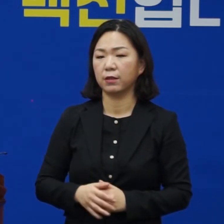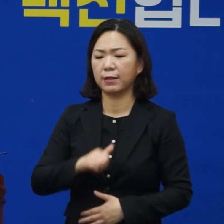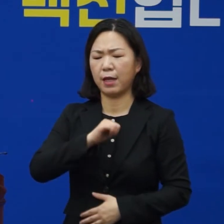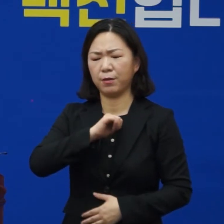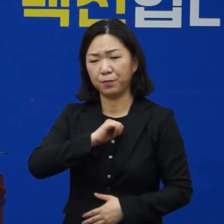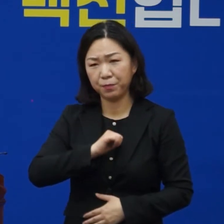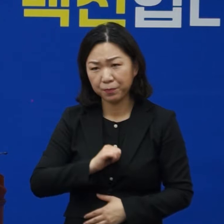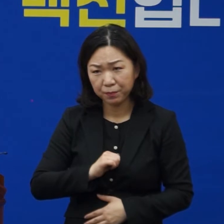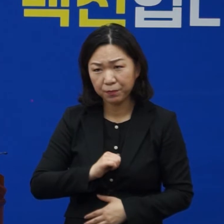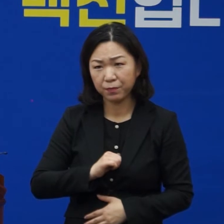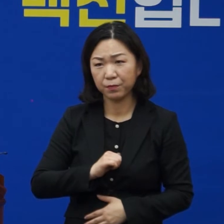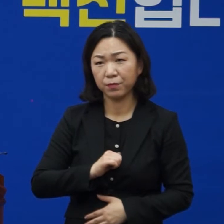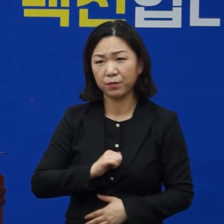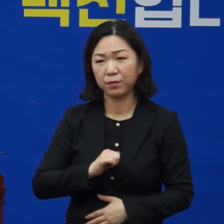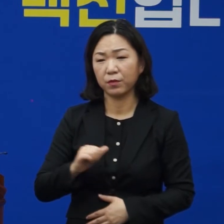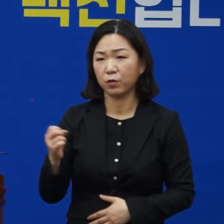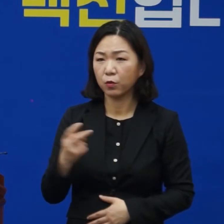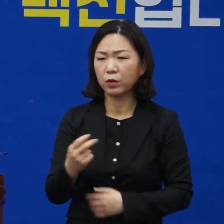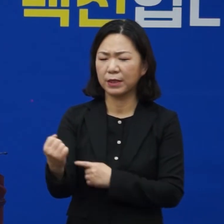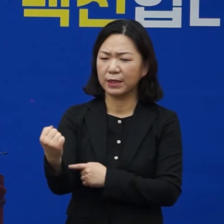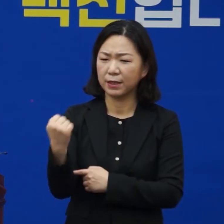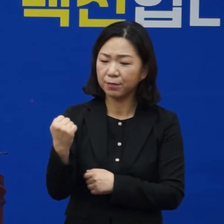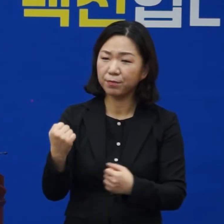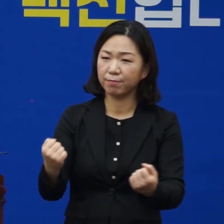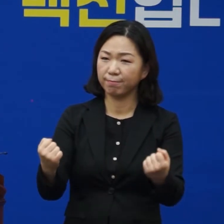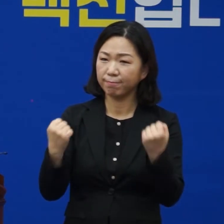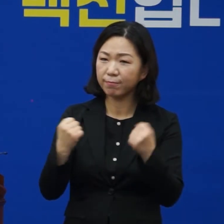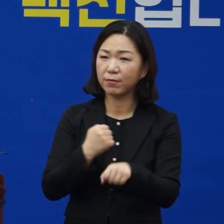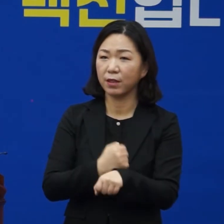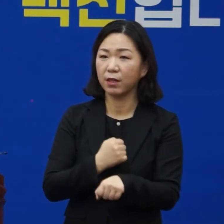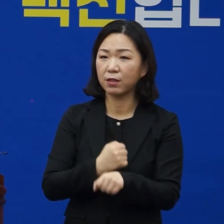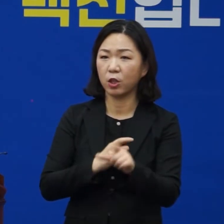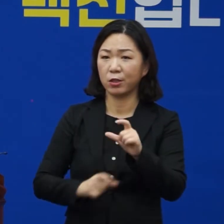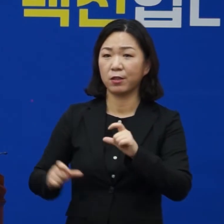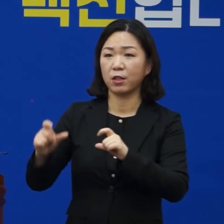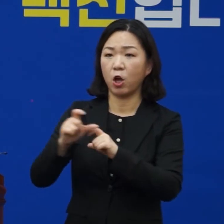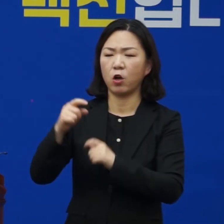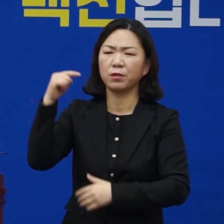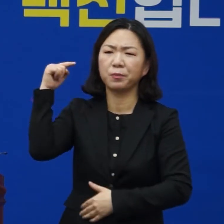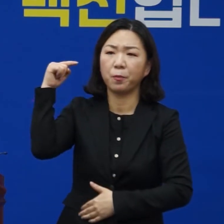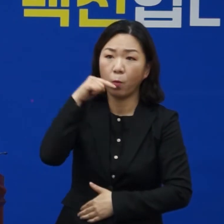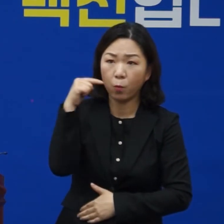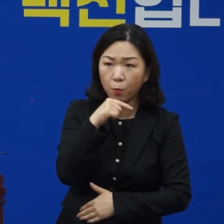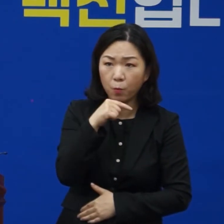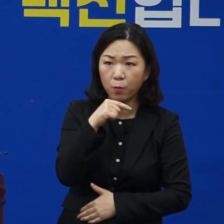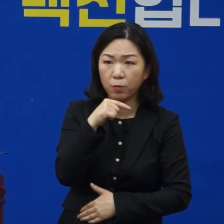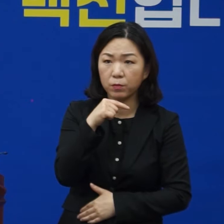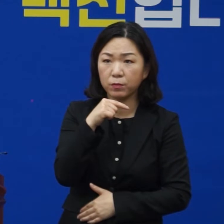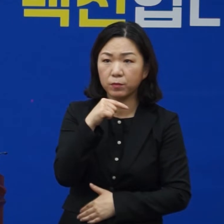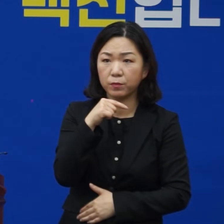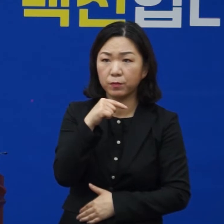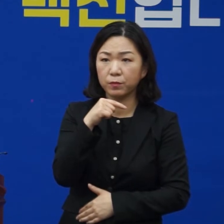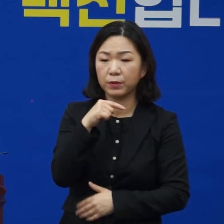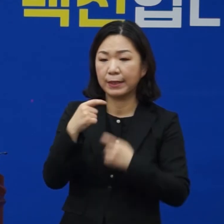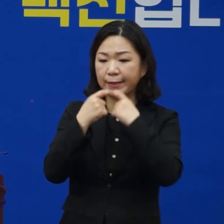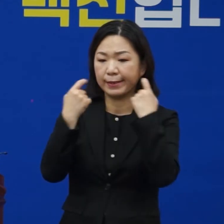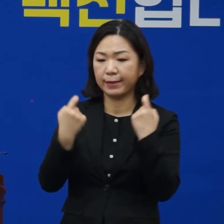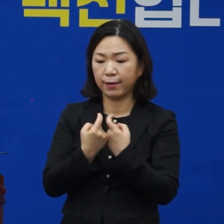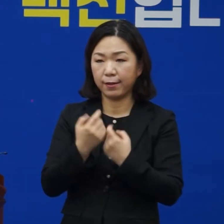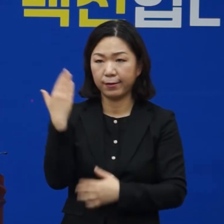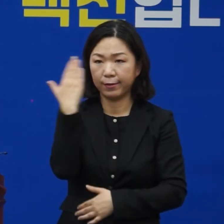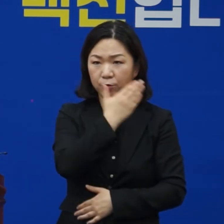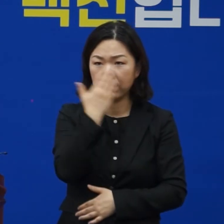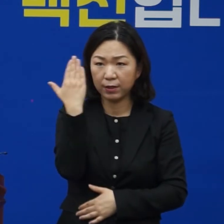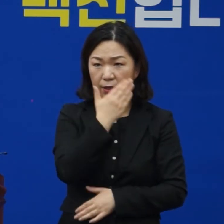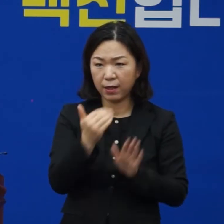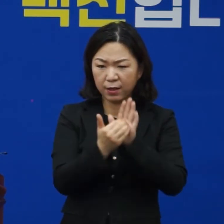인내하고 그리고 힘을 내면서 더 철저하게 이 개인 방역 대책,